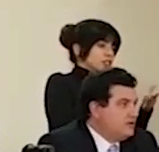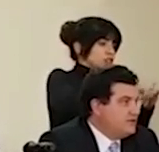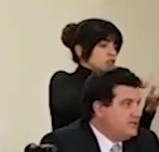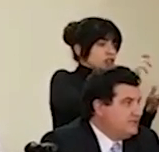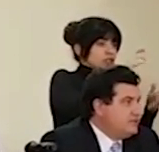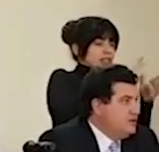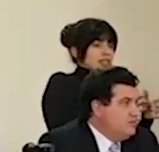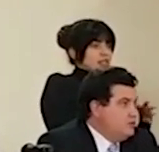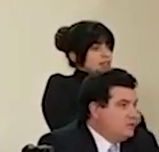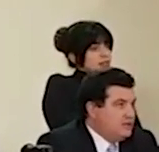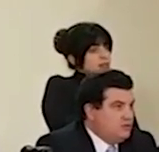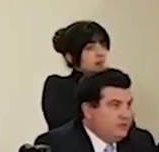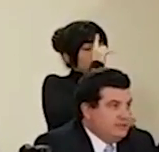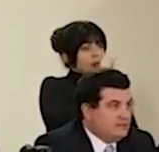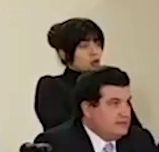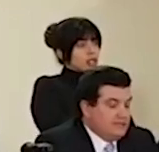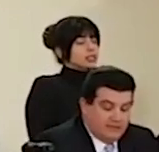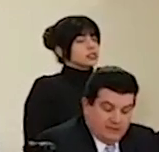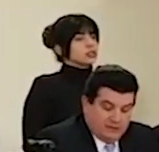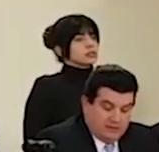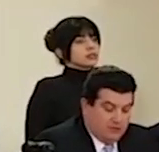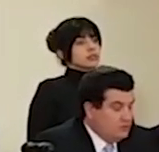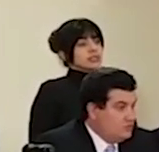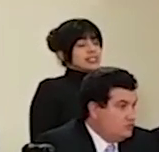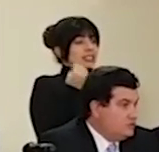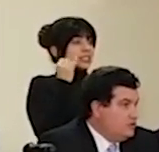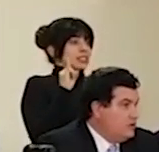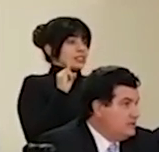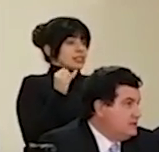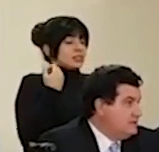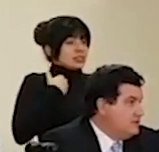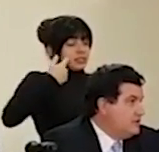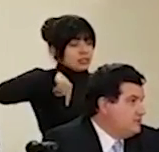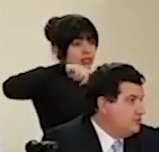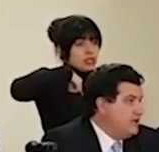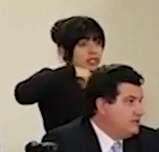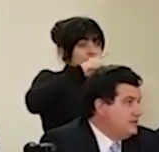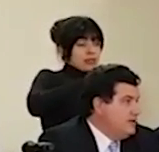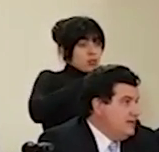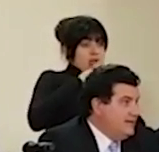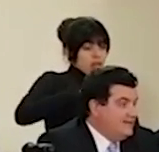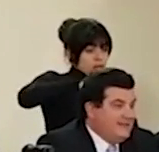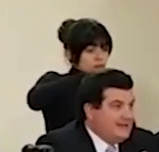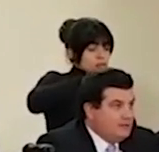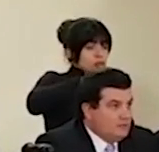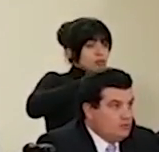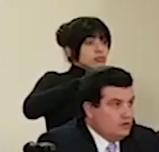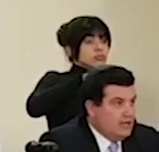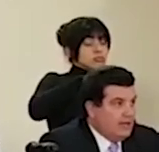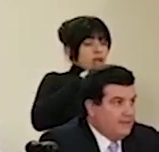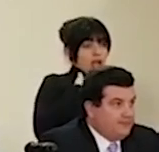reciben los costarricenses. Por lo tanto, si los señores y señoras diputadas